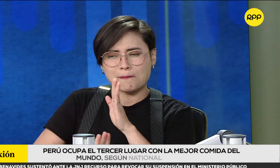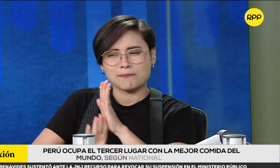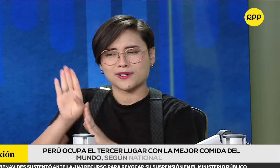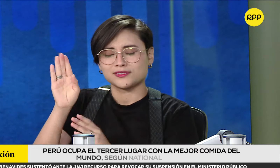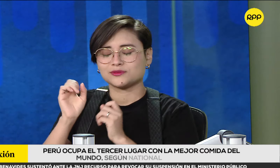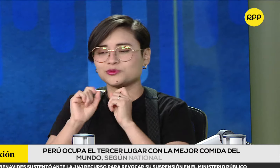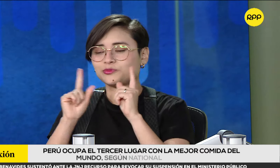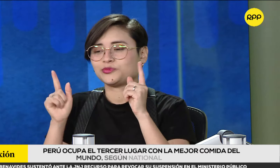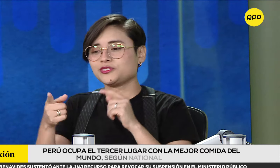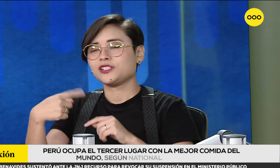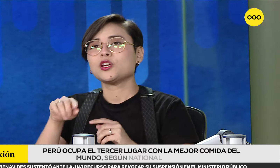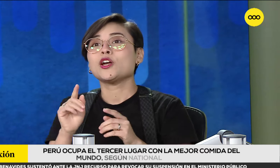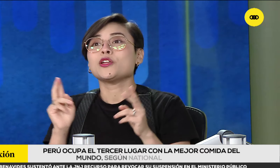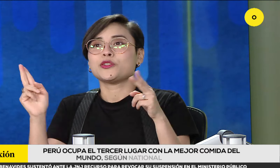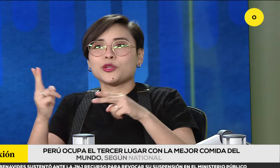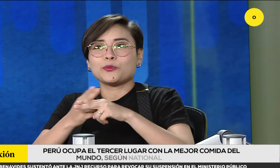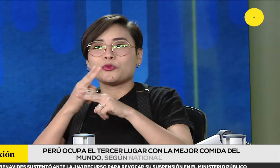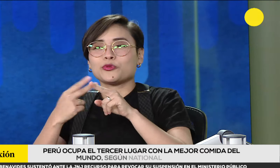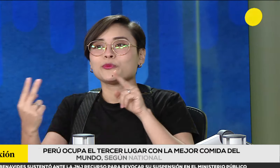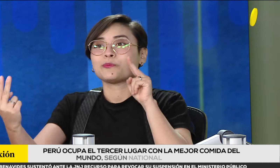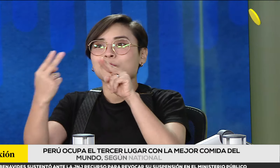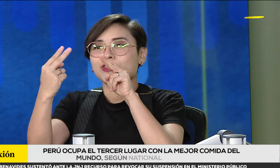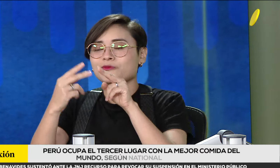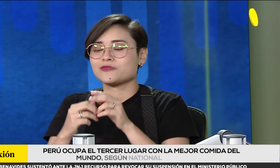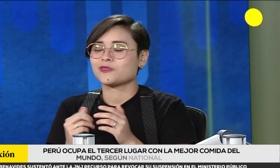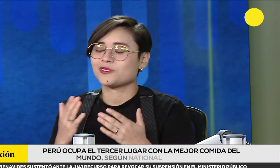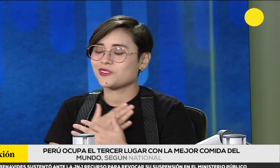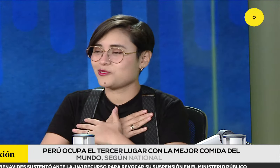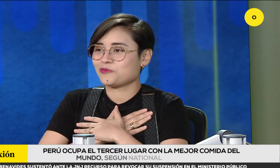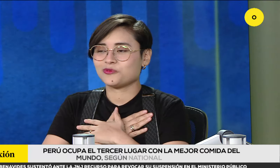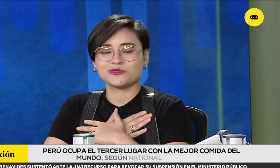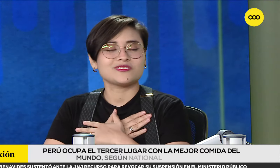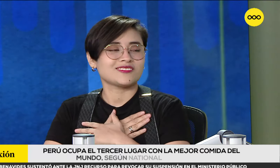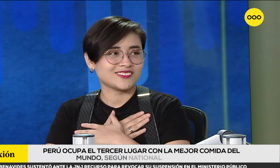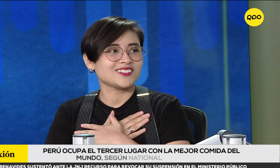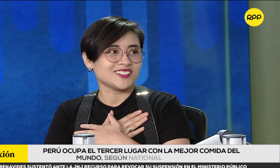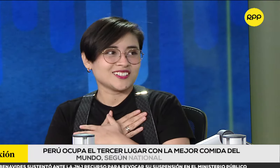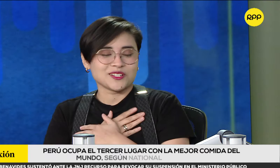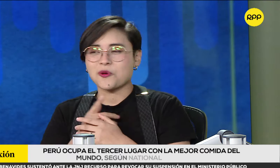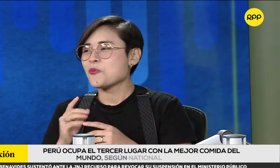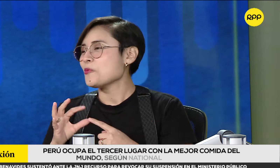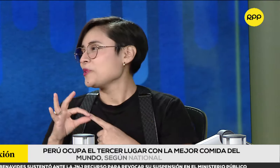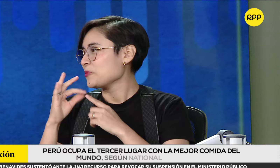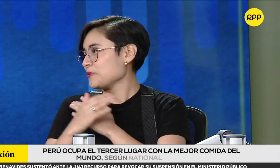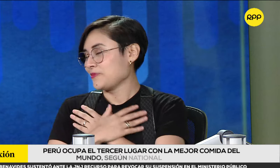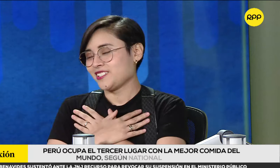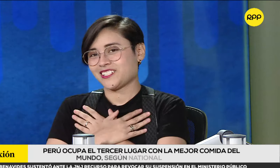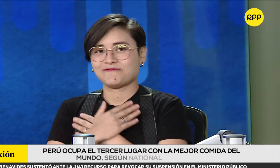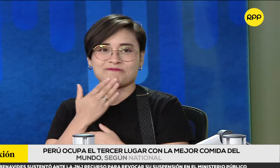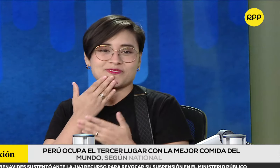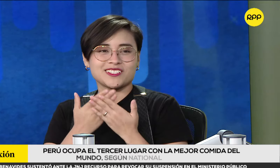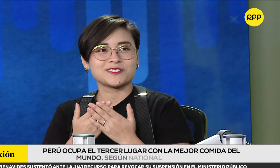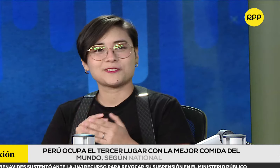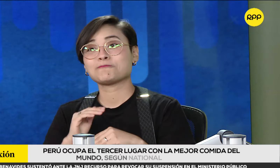que es una mujer muy hábil, sorprendente, una excelente artista. Ojalá que la pueda ver pronto. Yo la amo con locura. Es mi persona especial.